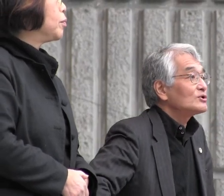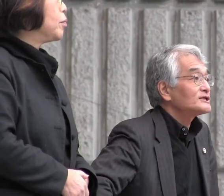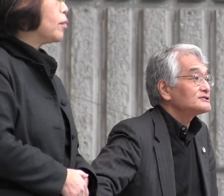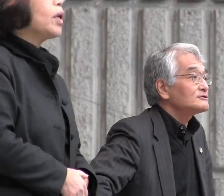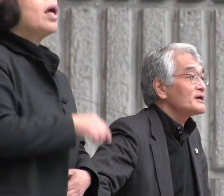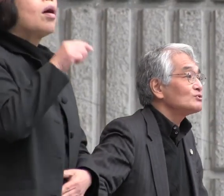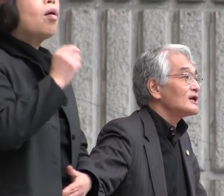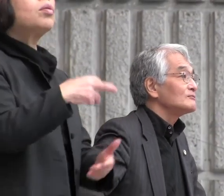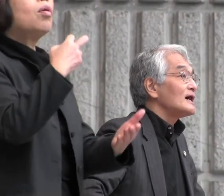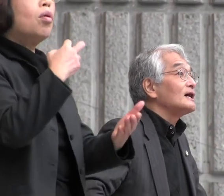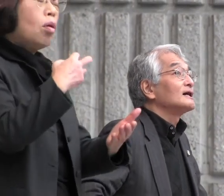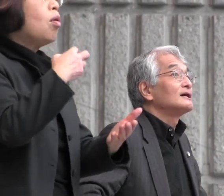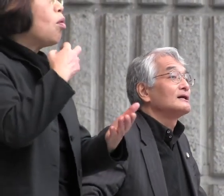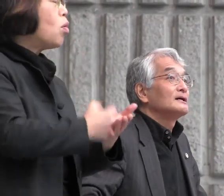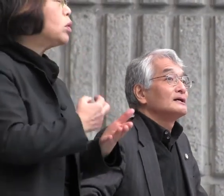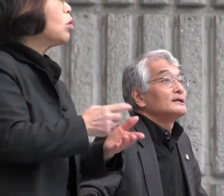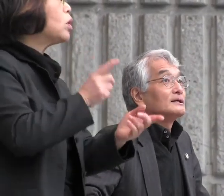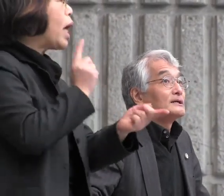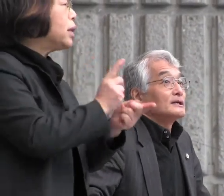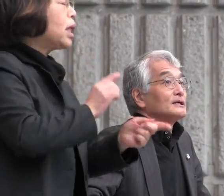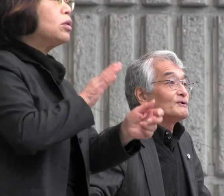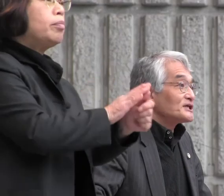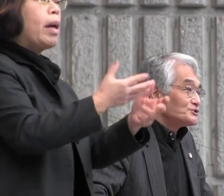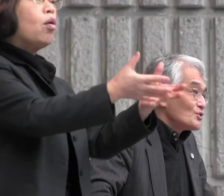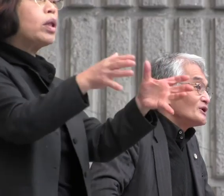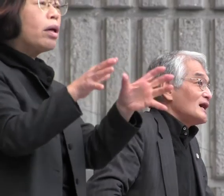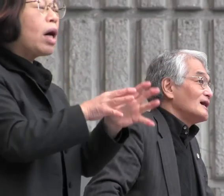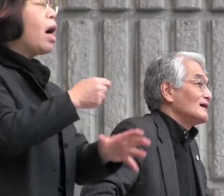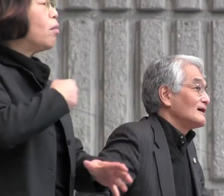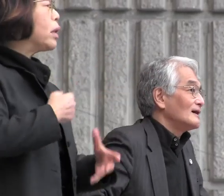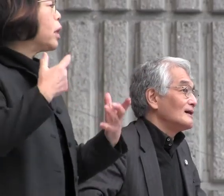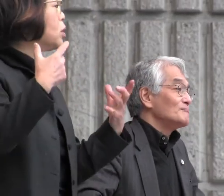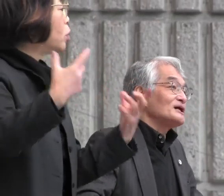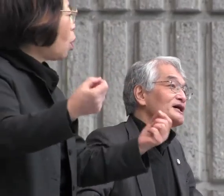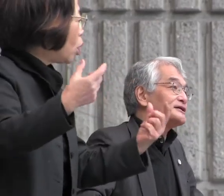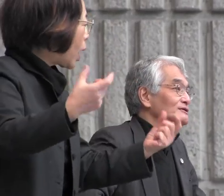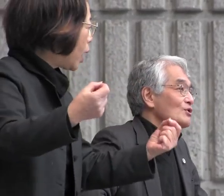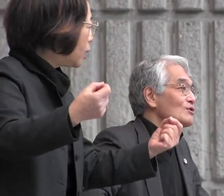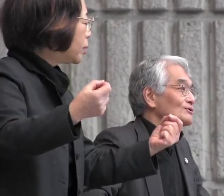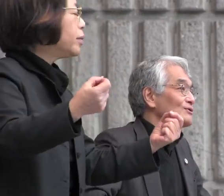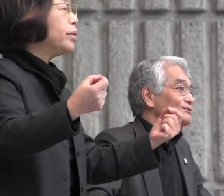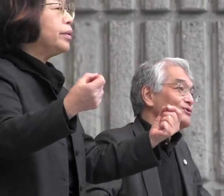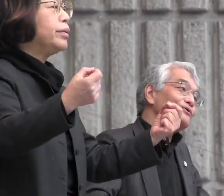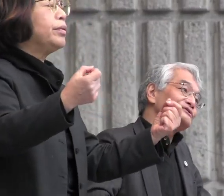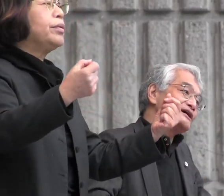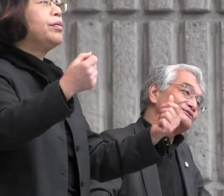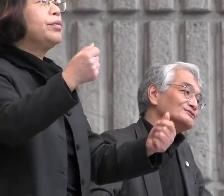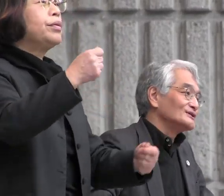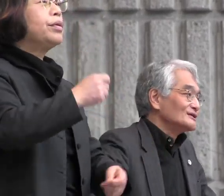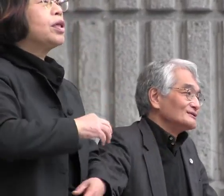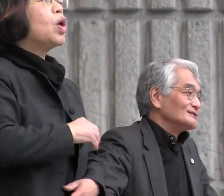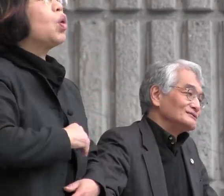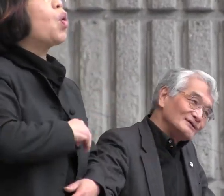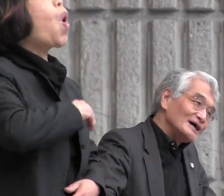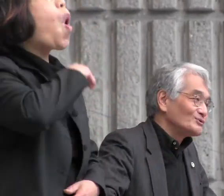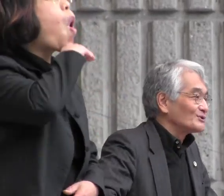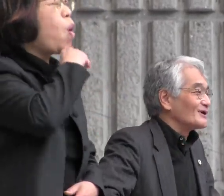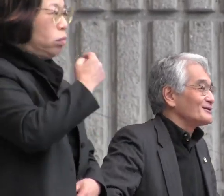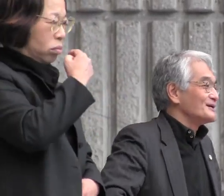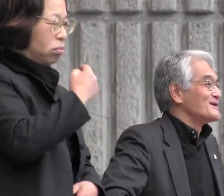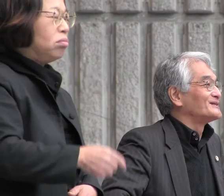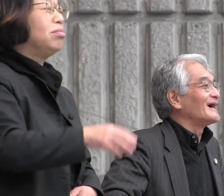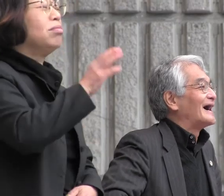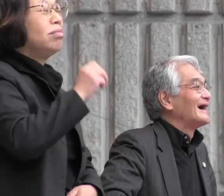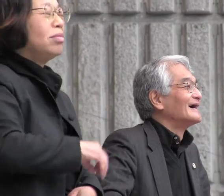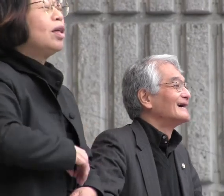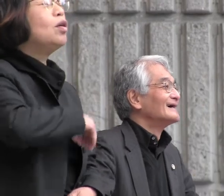秘密保護対策弁護団は、私のような、まあ、さっき老若なんとかと